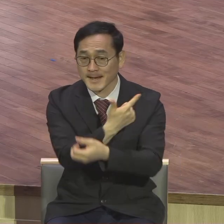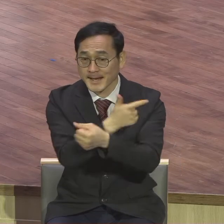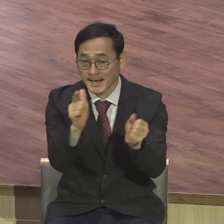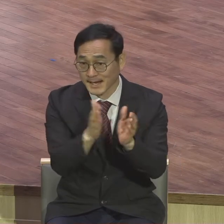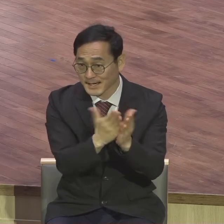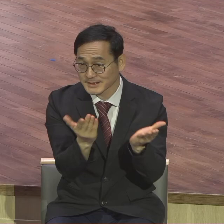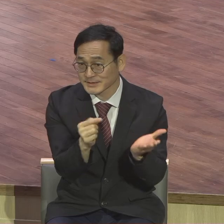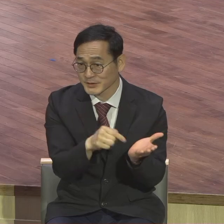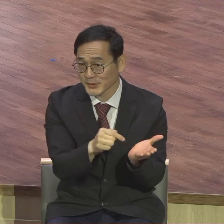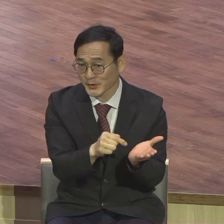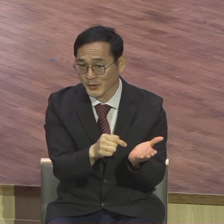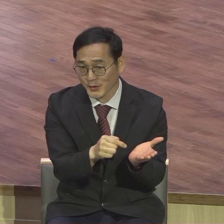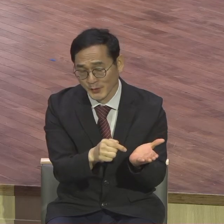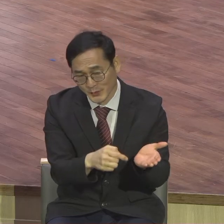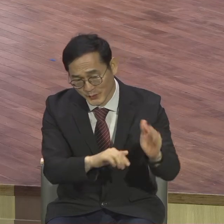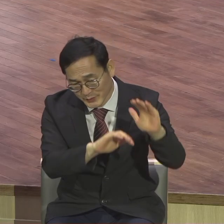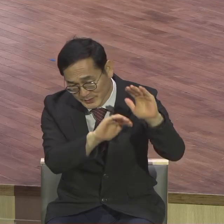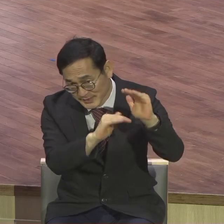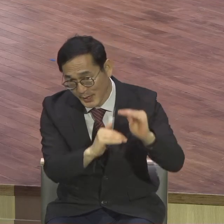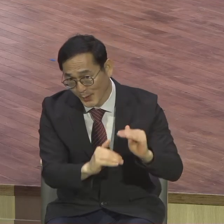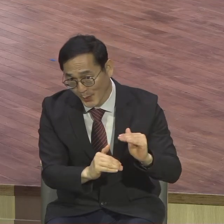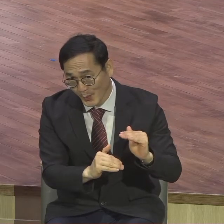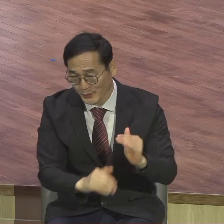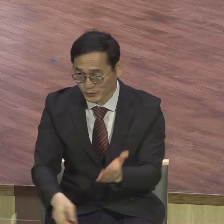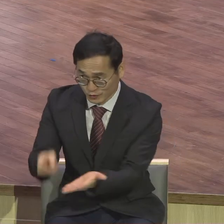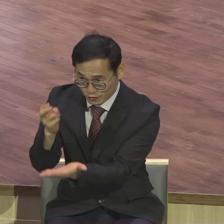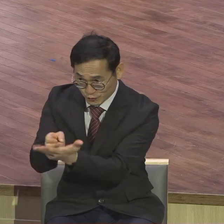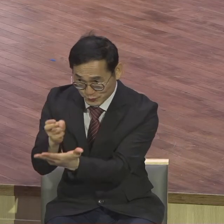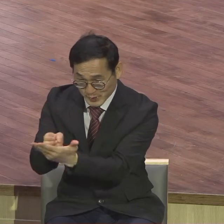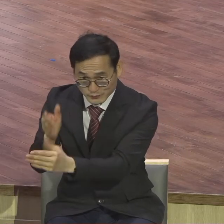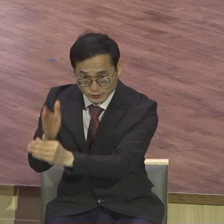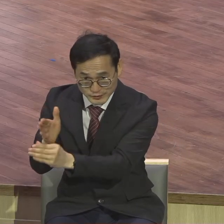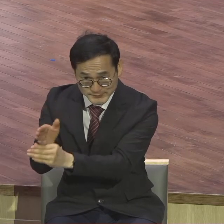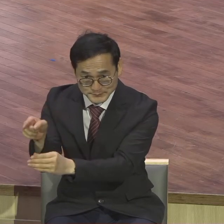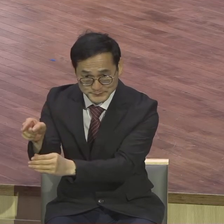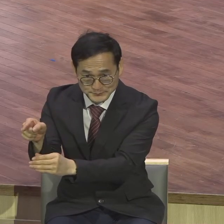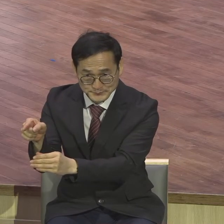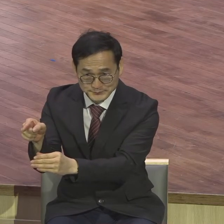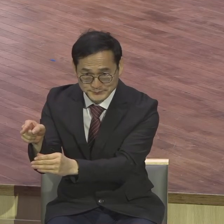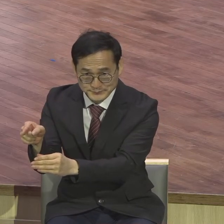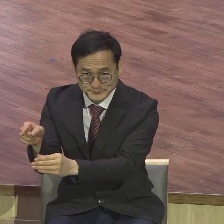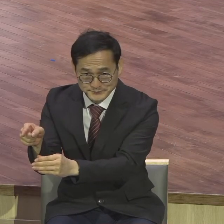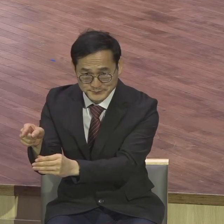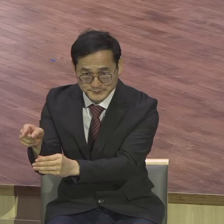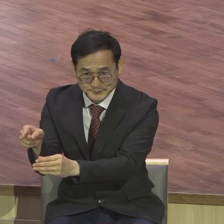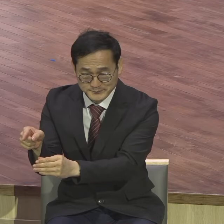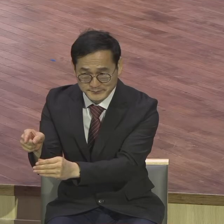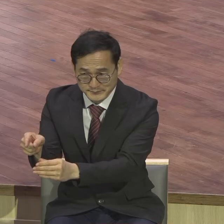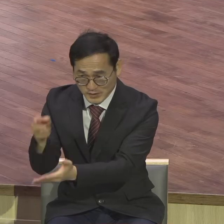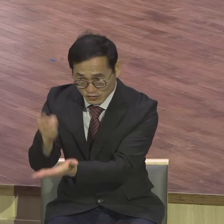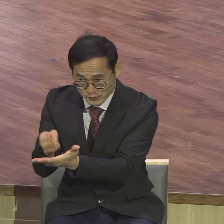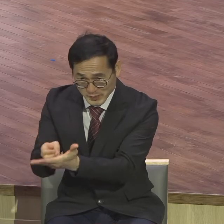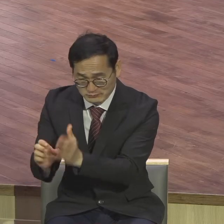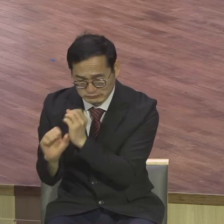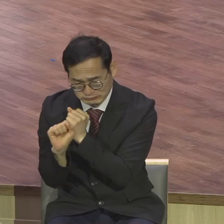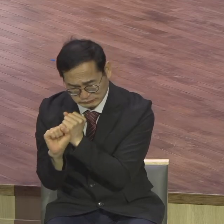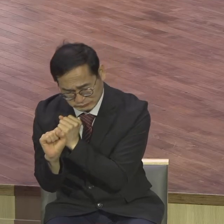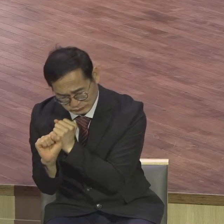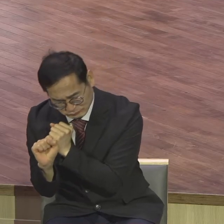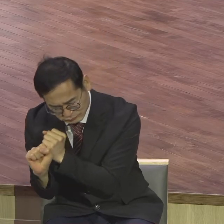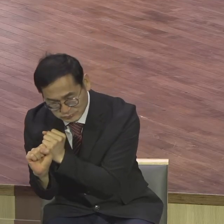갈라디아서에 깔려있는 이 메시지가 율법 속박에 잡혀있는, 율법 속에